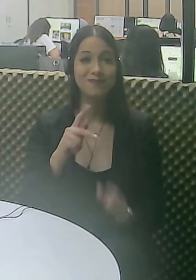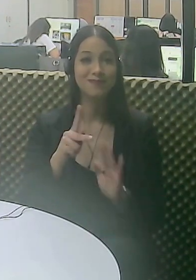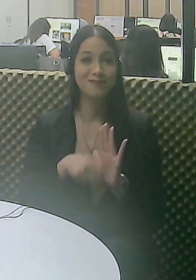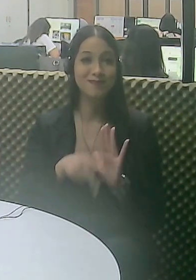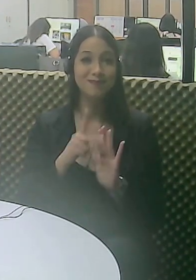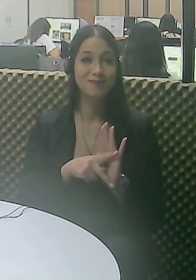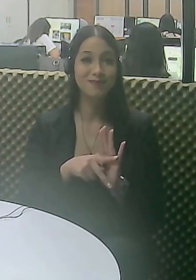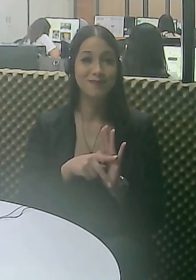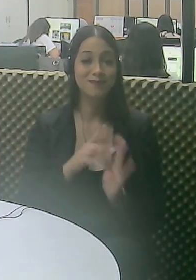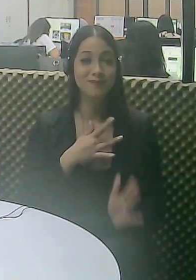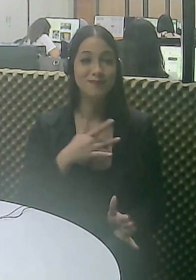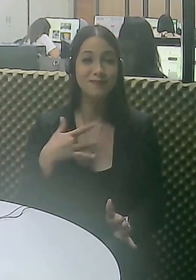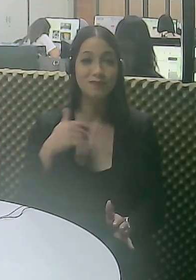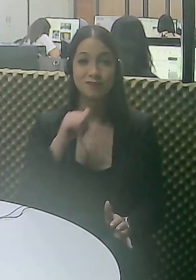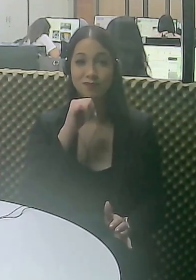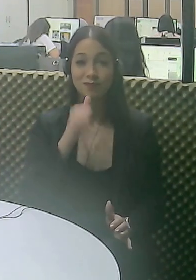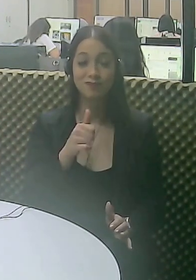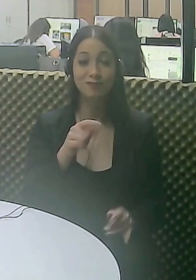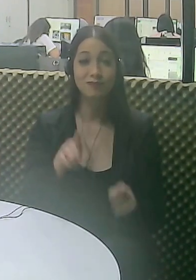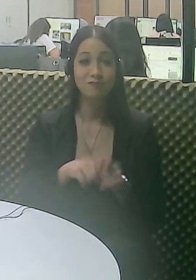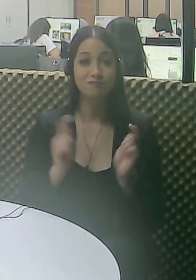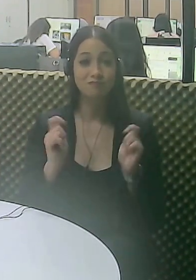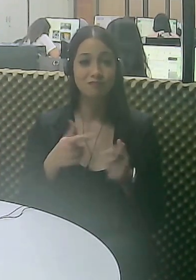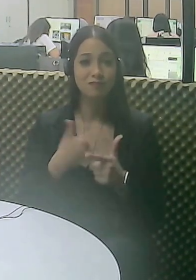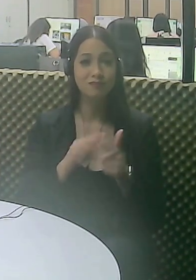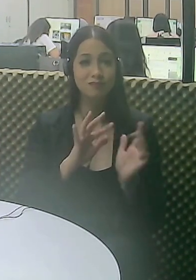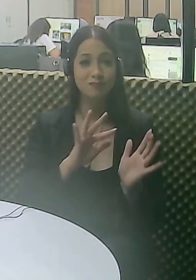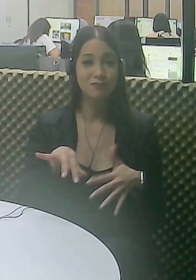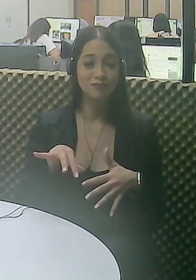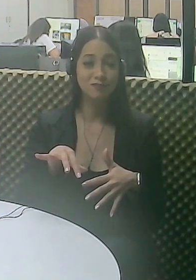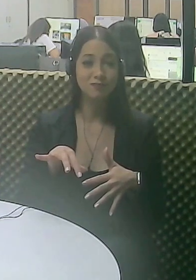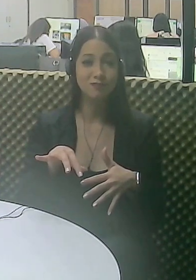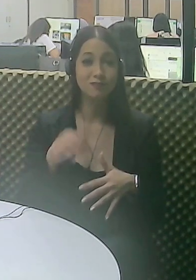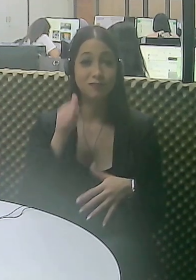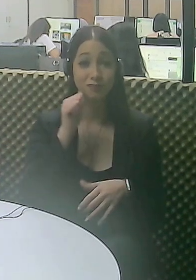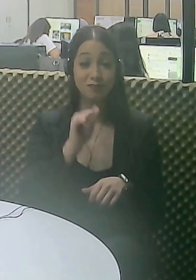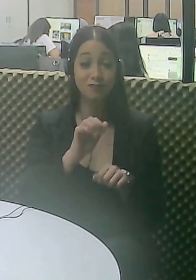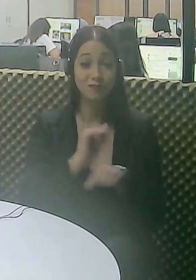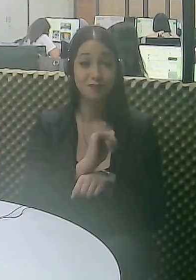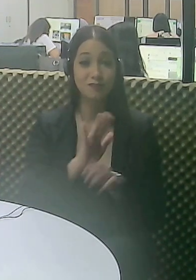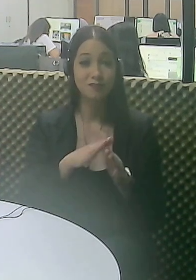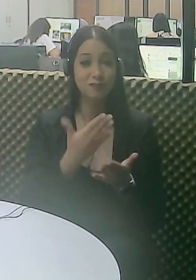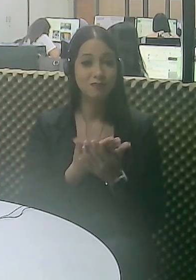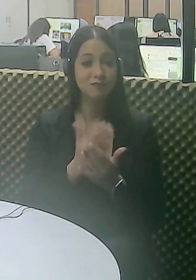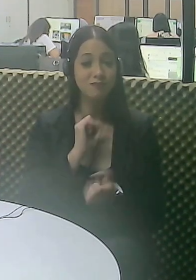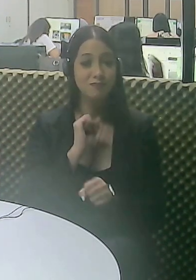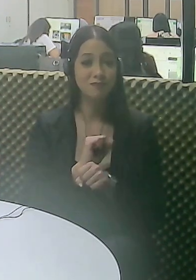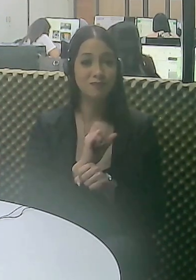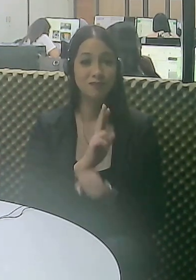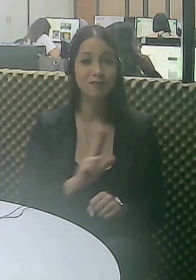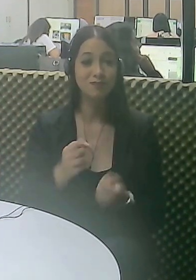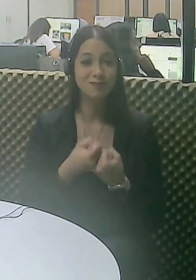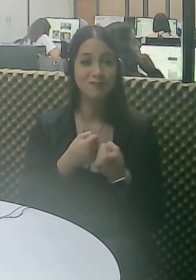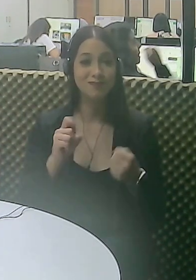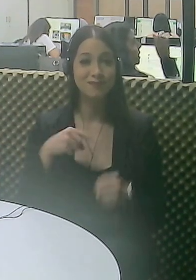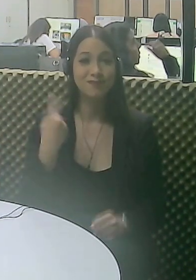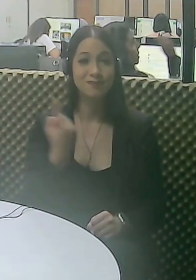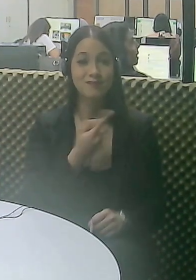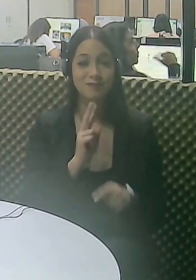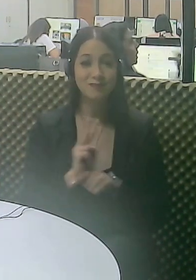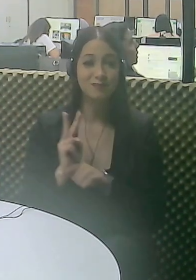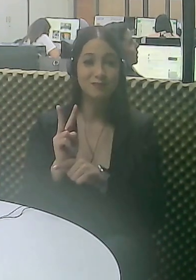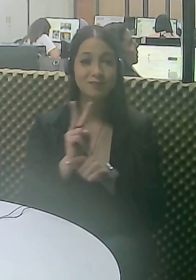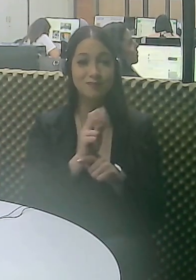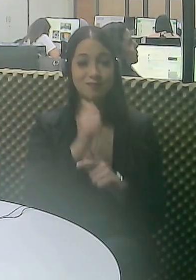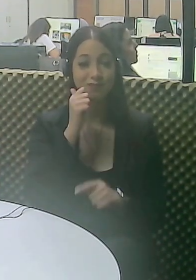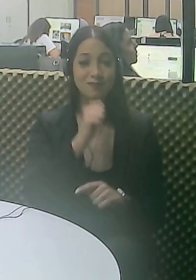programa promove a saúde menstrual e garante que isso não seja mais um problema para que nenhuma garota falte à aula. Uberlândia tá enorme, mas